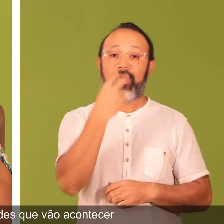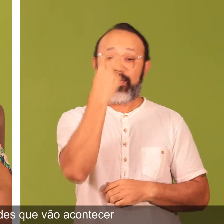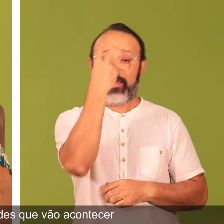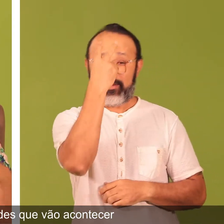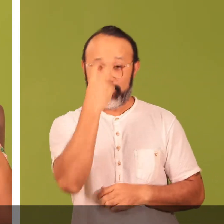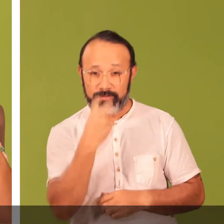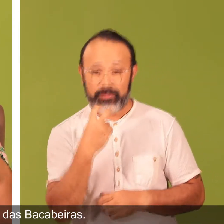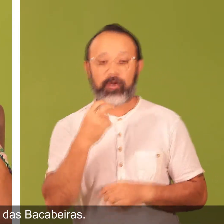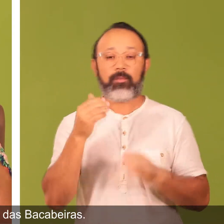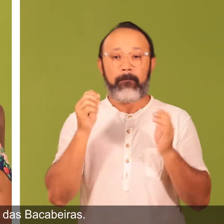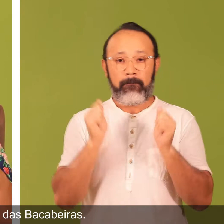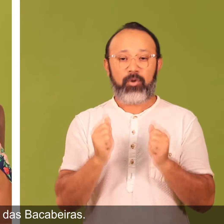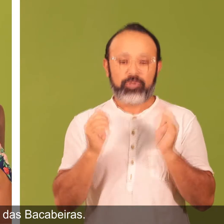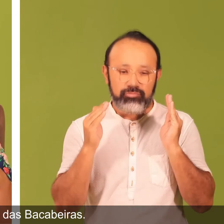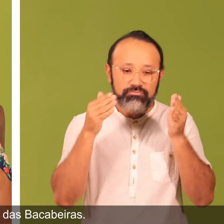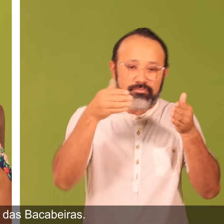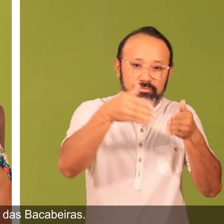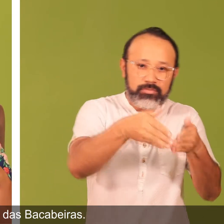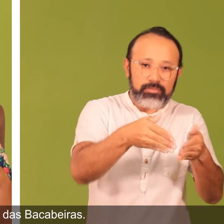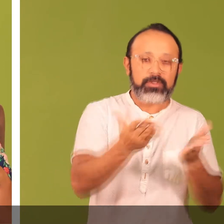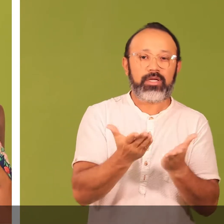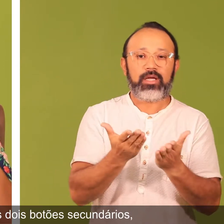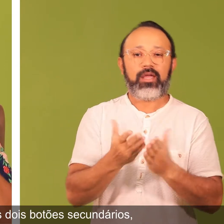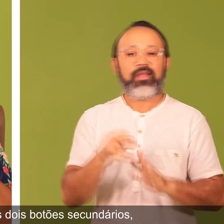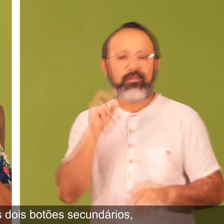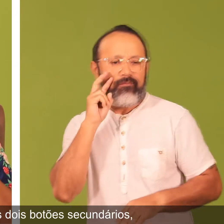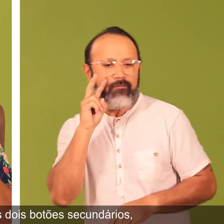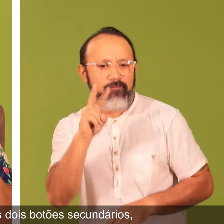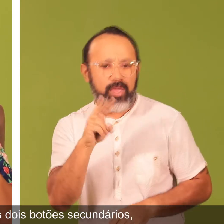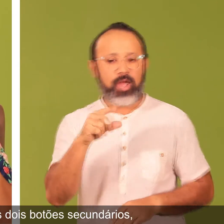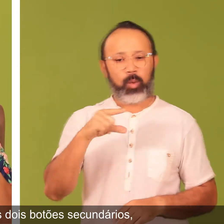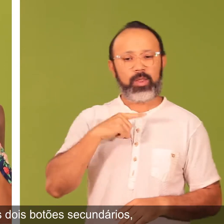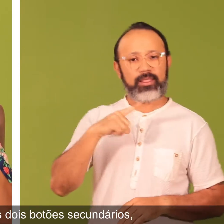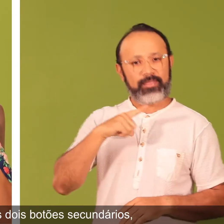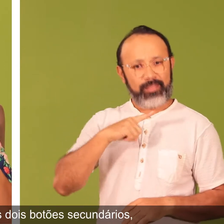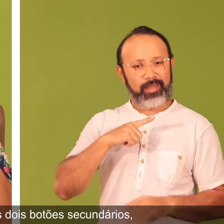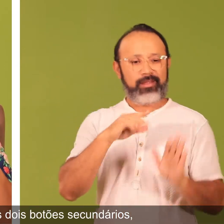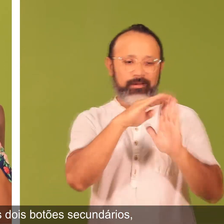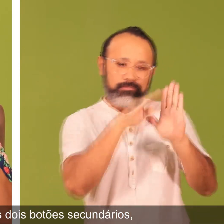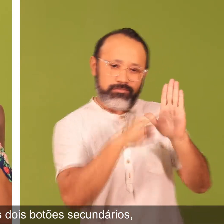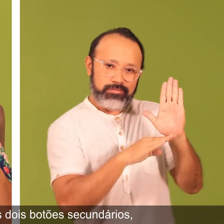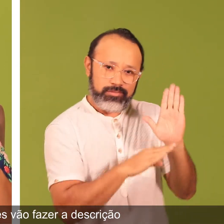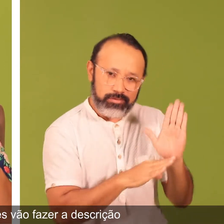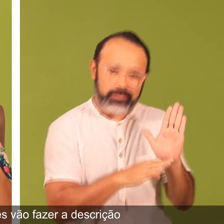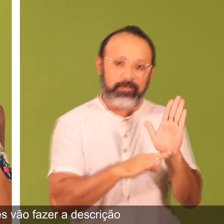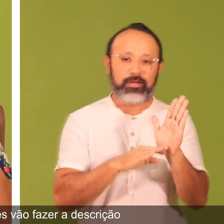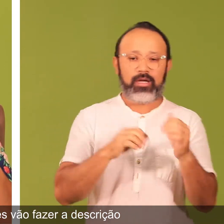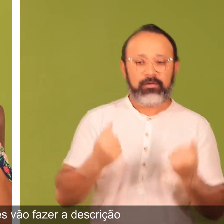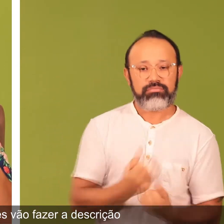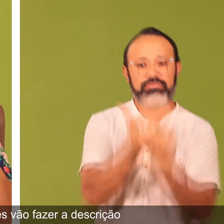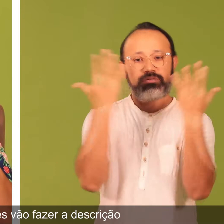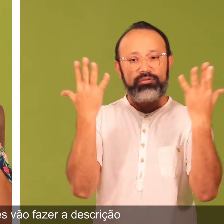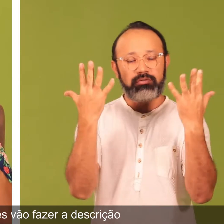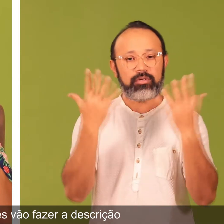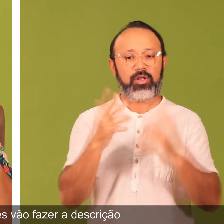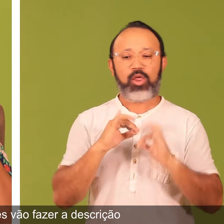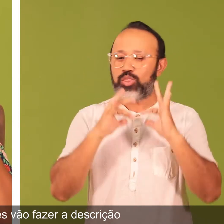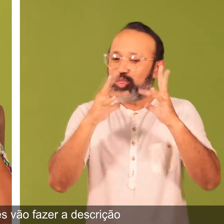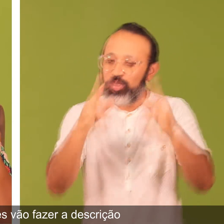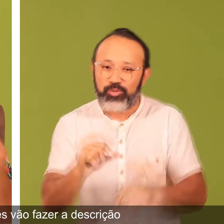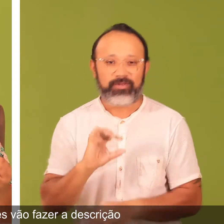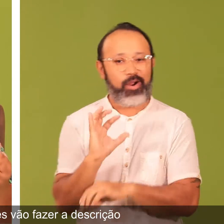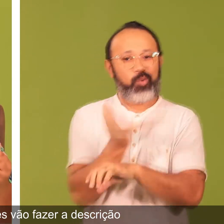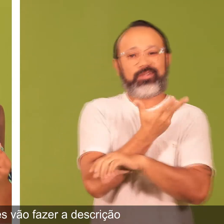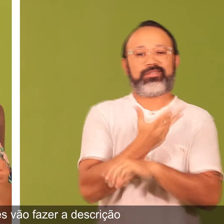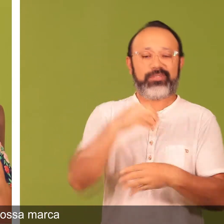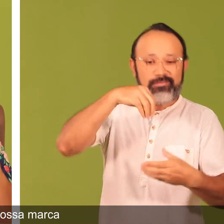as atividades que vão acontecer no teatro das Bacabeiras nova abaixo Nós temos dois botões secundários que esses botões vou fazer